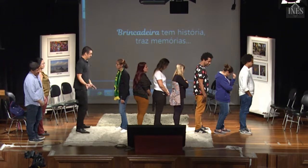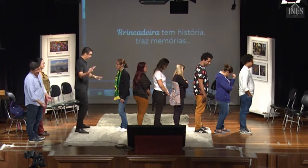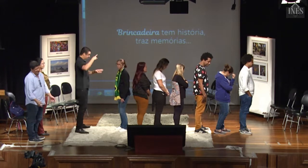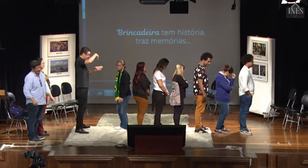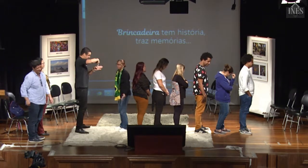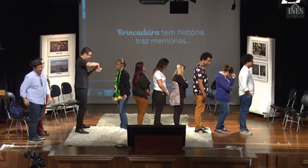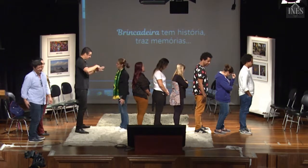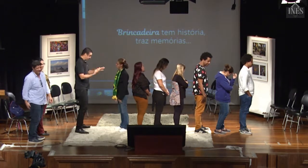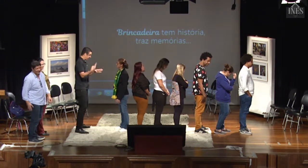De novo.